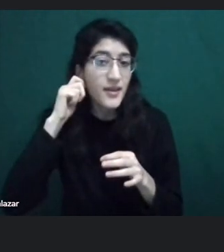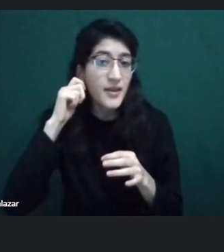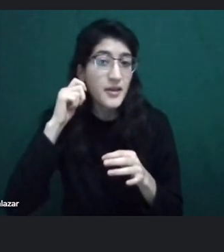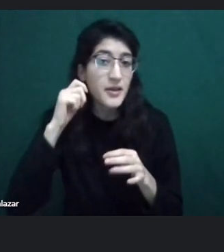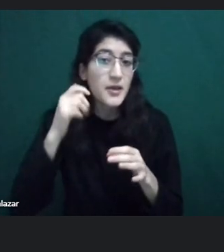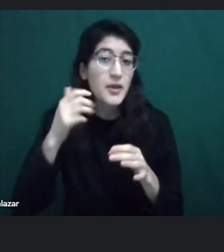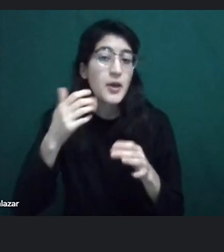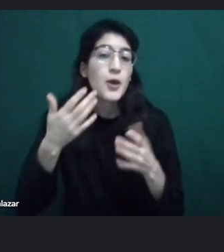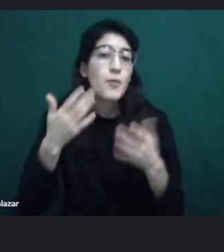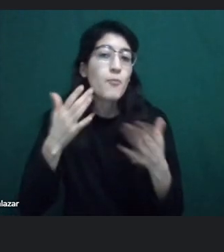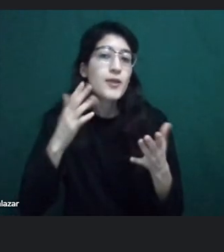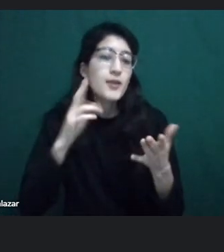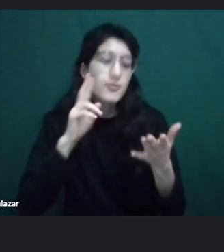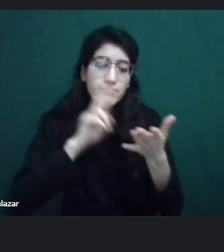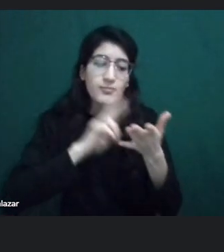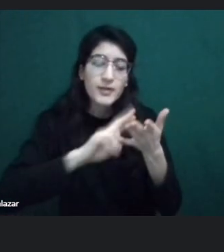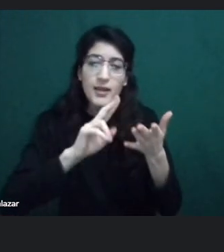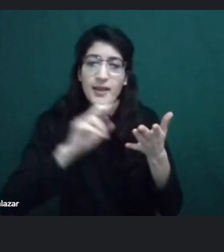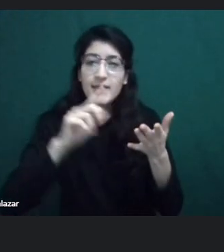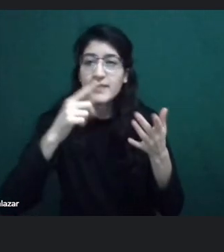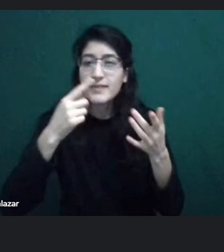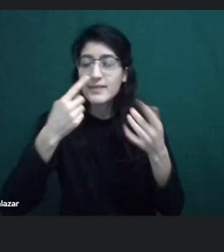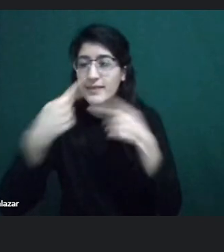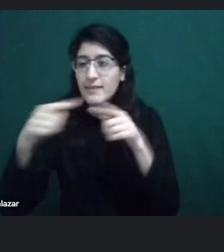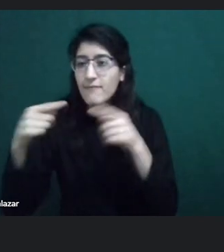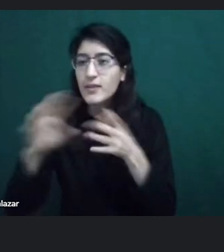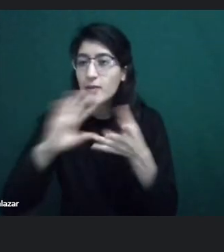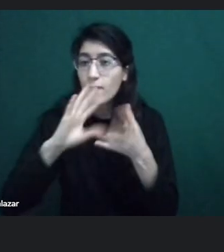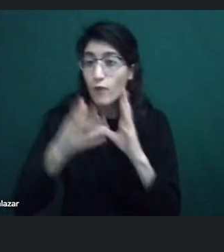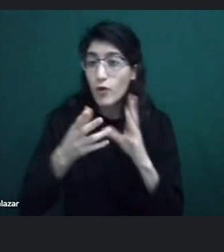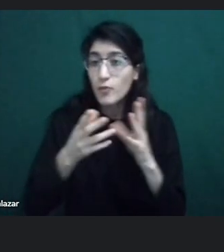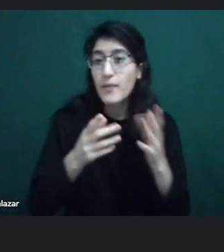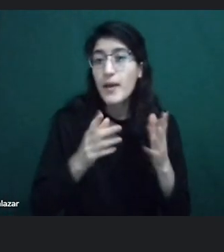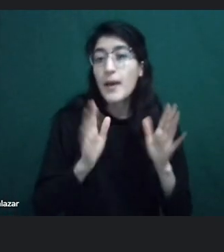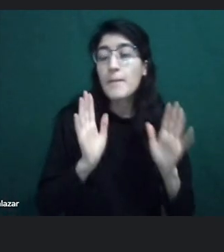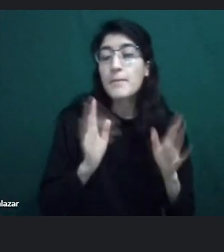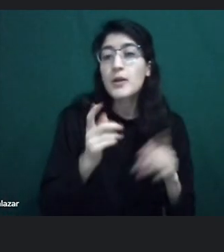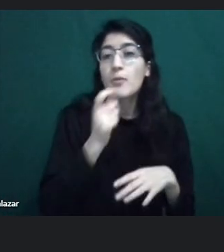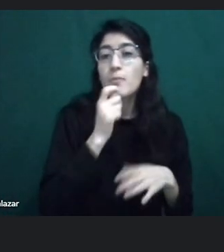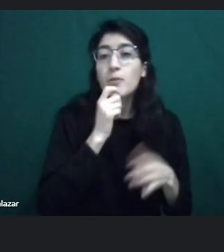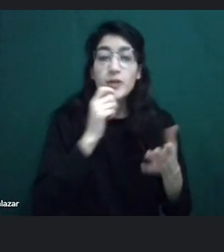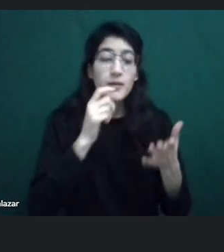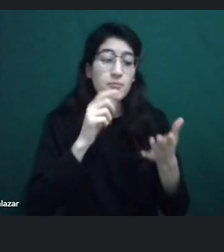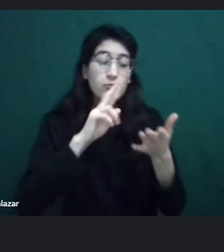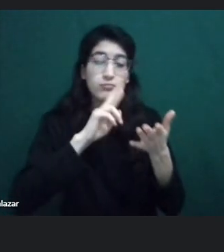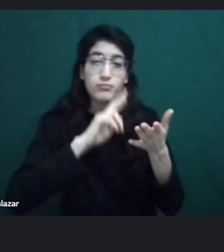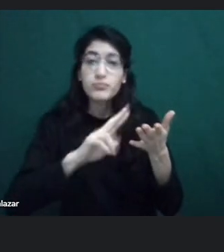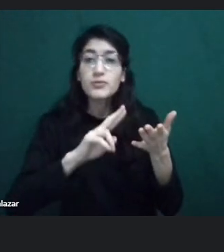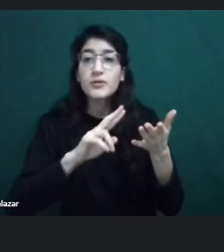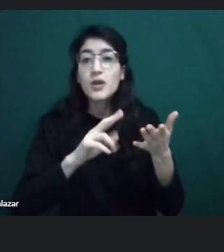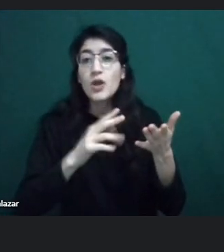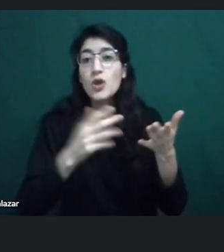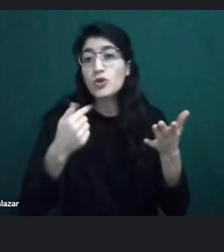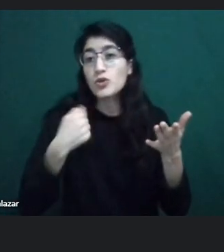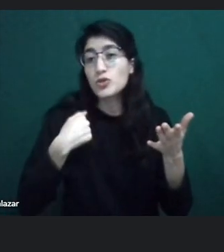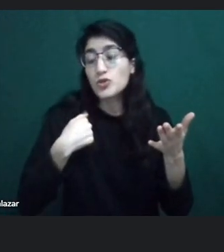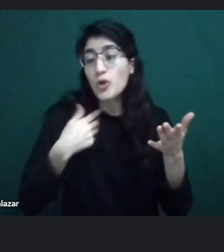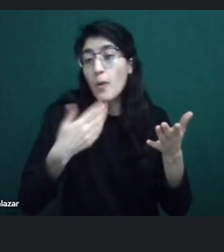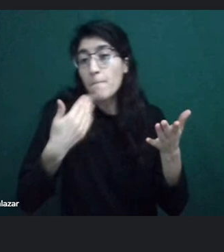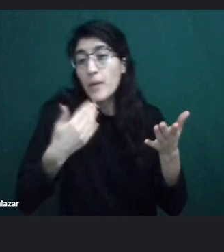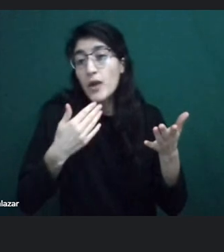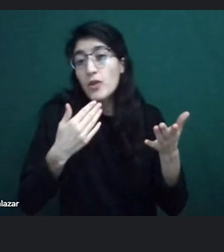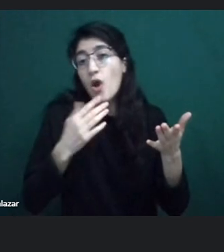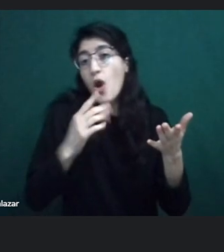una manera de resolverlo es no traducir, no leer ese by y la palabra